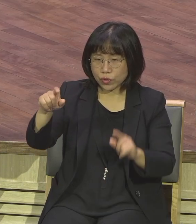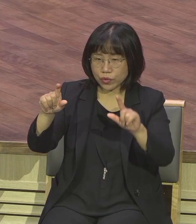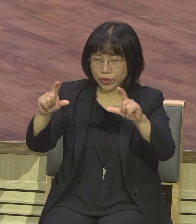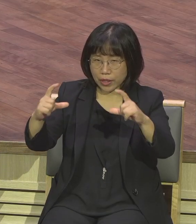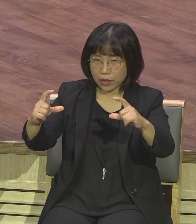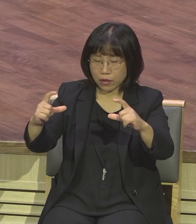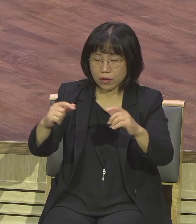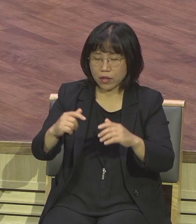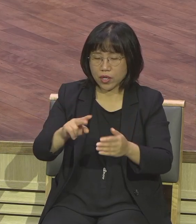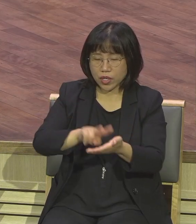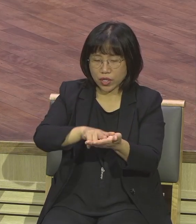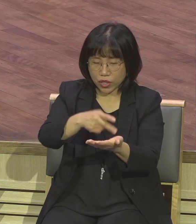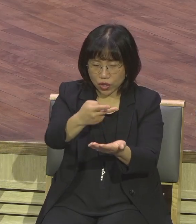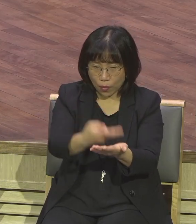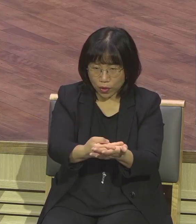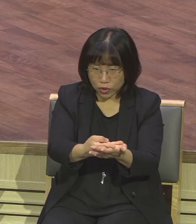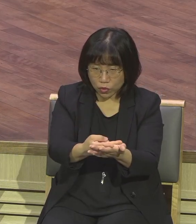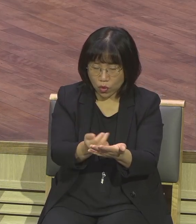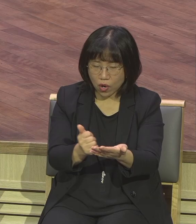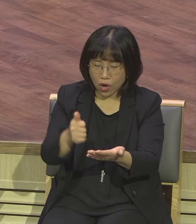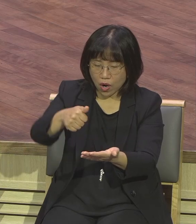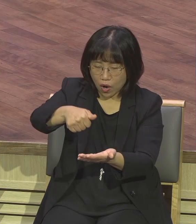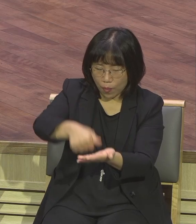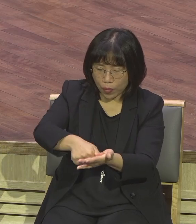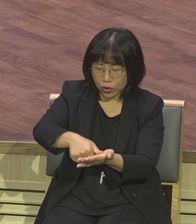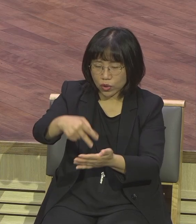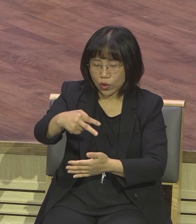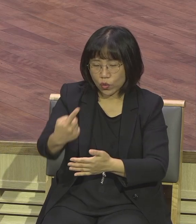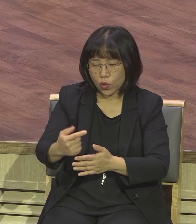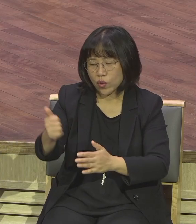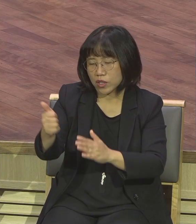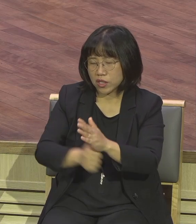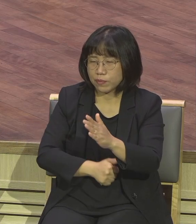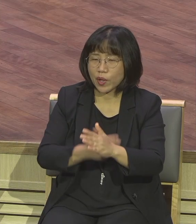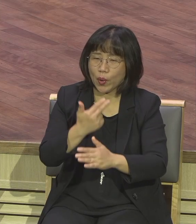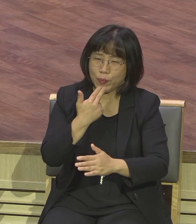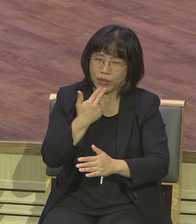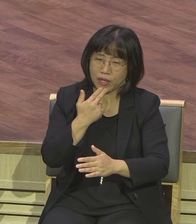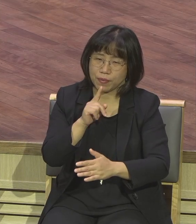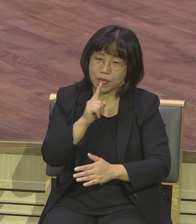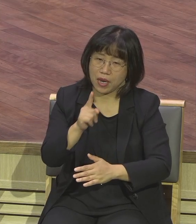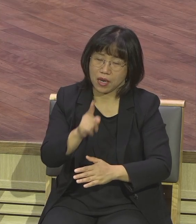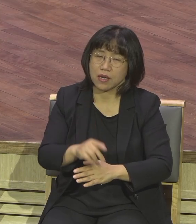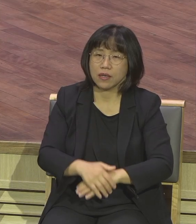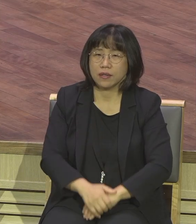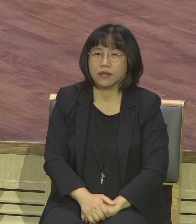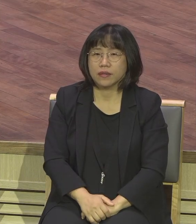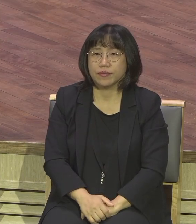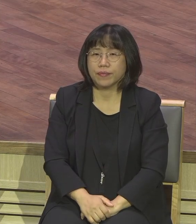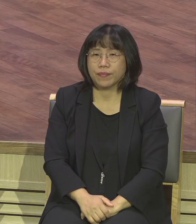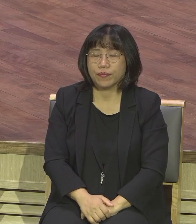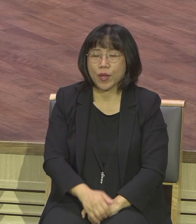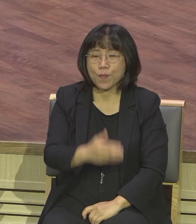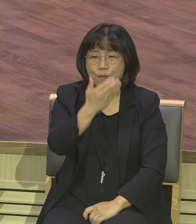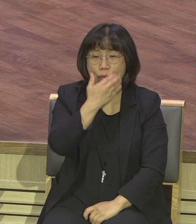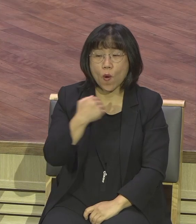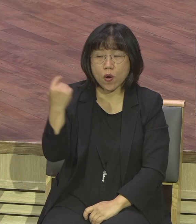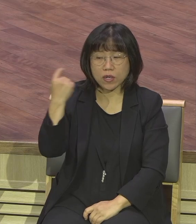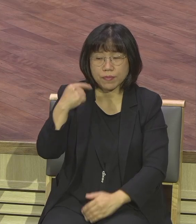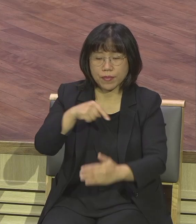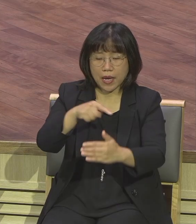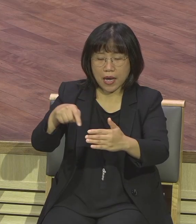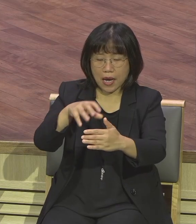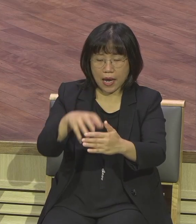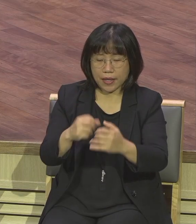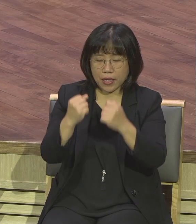넘어지고 엎드러져도 어그러지 않는다. 이런 뜻이죠. 그러니까 무슨 말입니까? 복음 안에